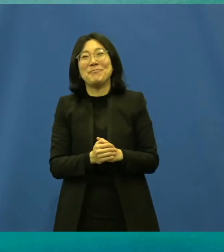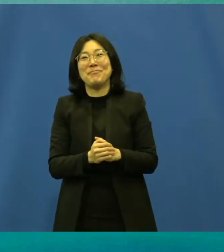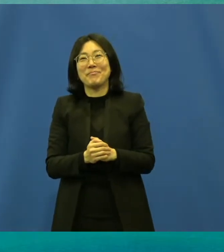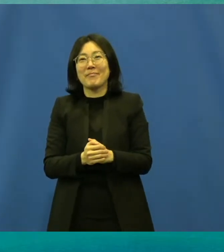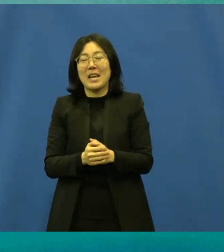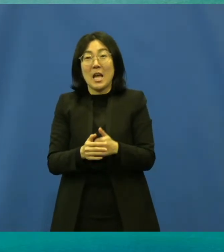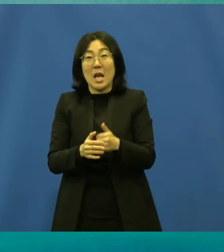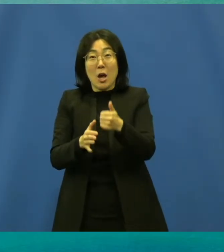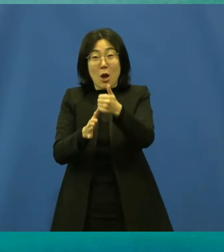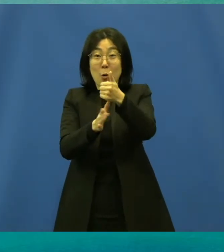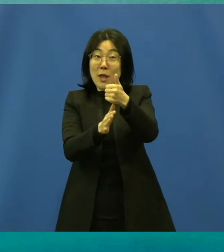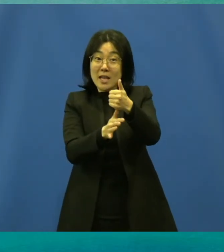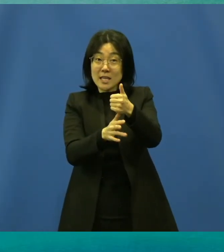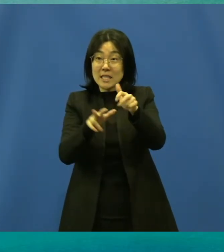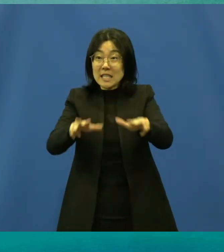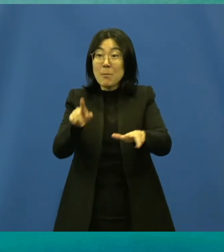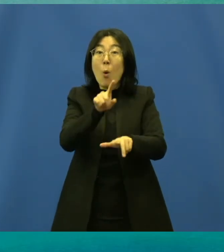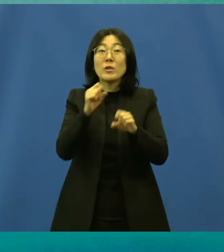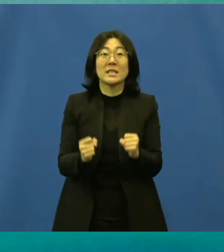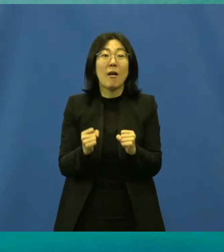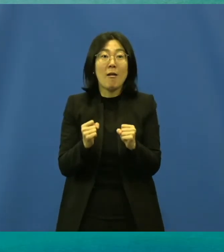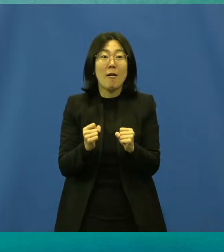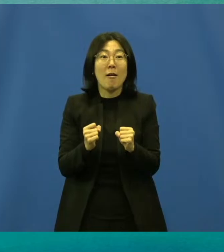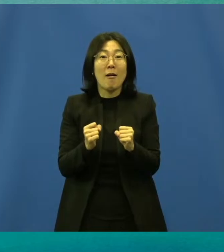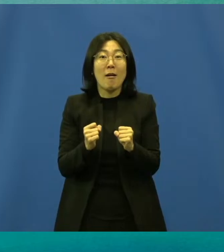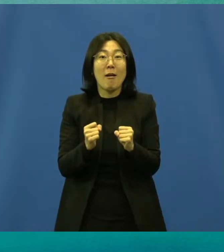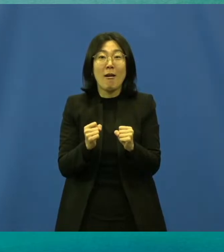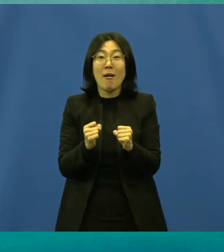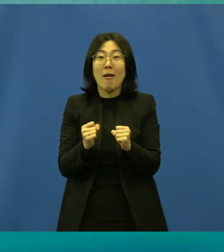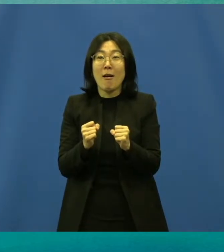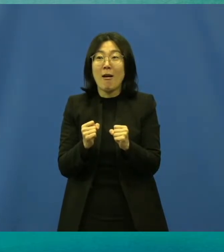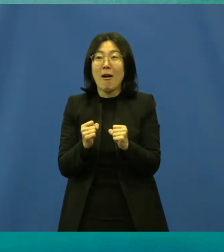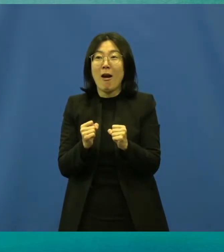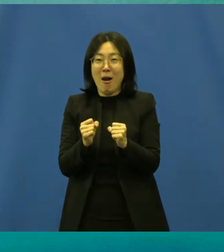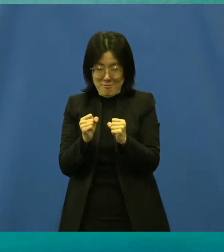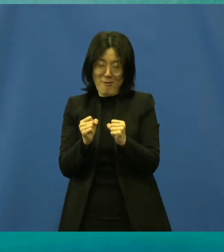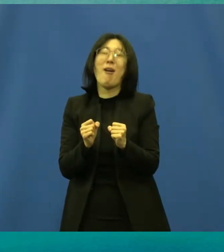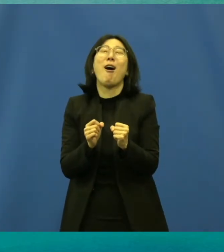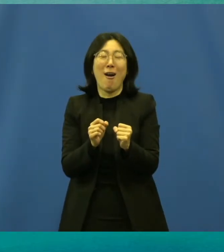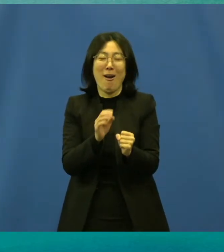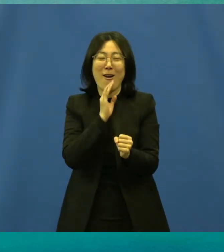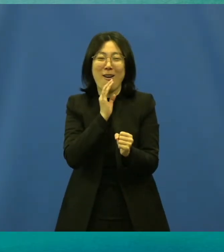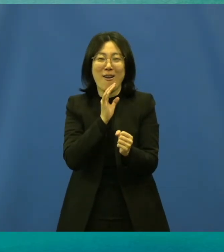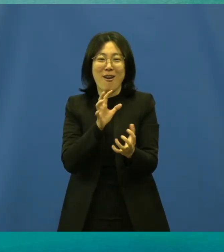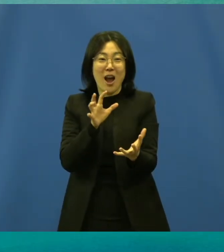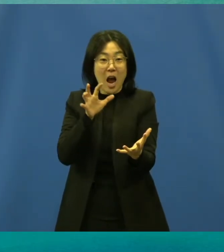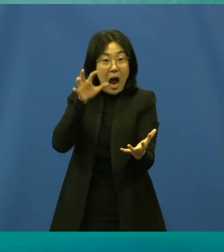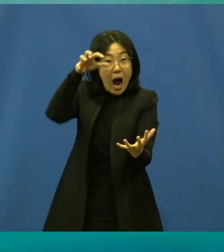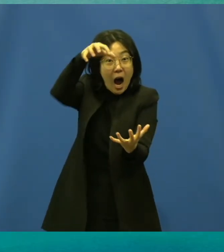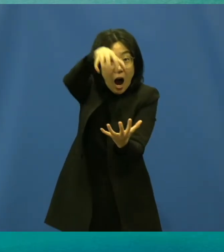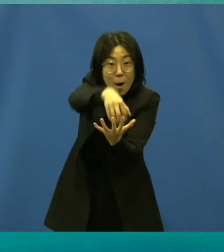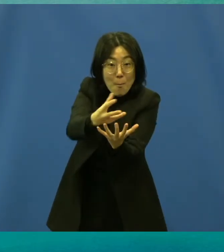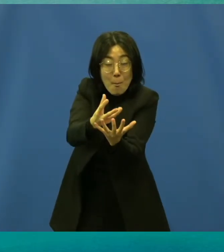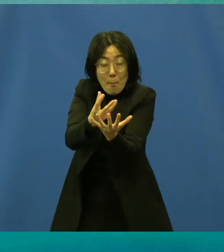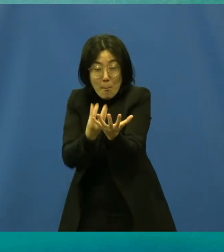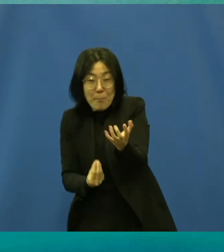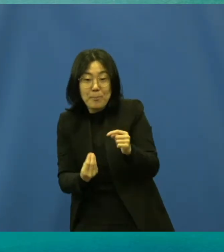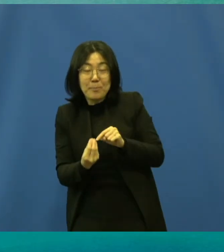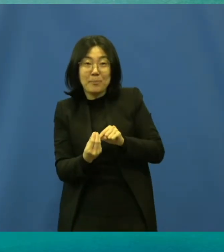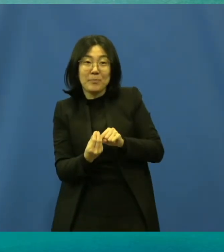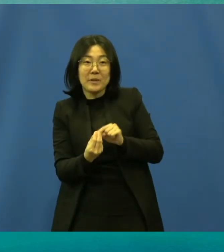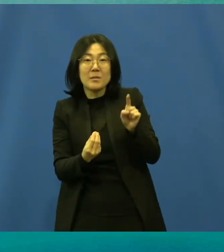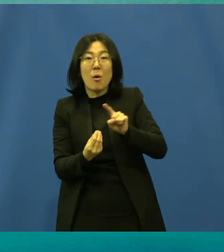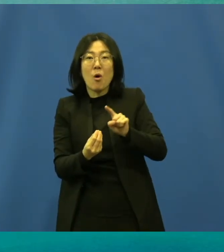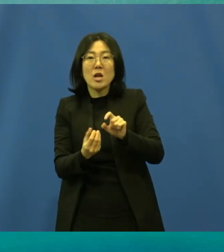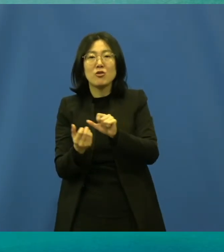요나는 물고기 뱃속으로 들어갔습니다. 죽음을 의미합니다. 이것은 죽음을 의미해요. 3일 3야 완전한